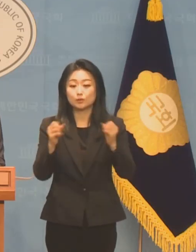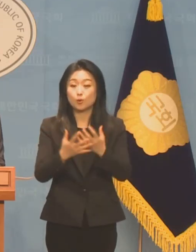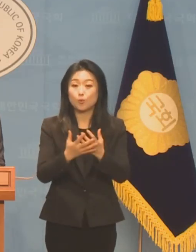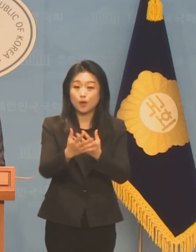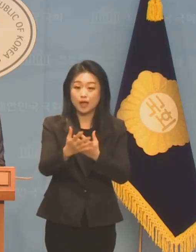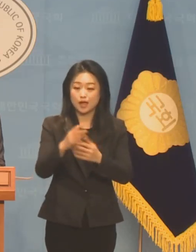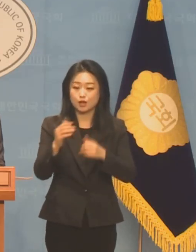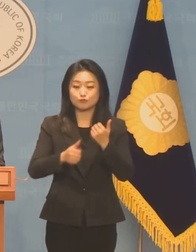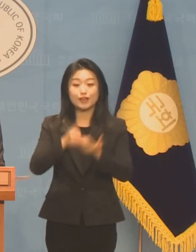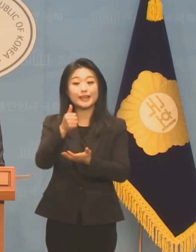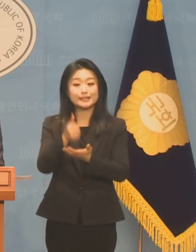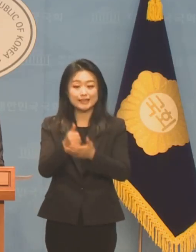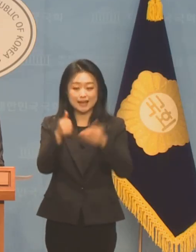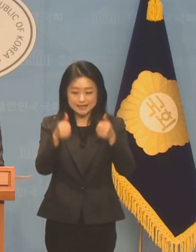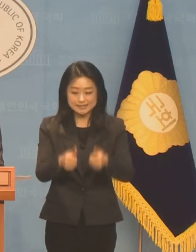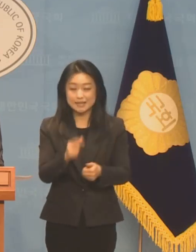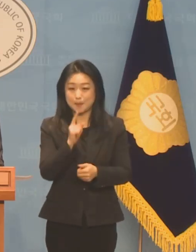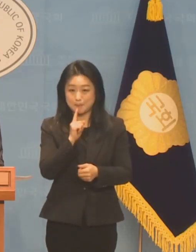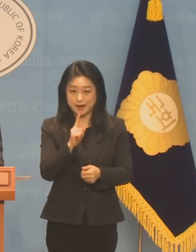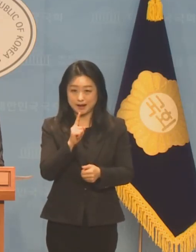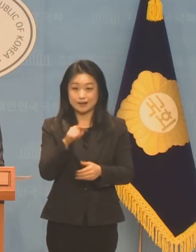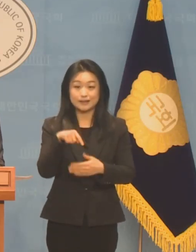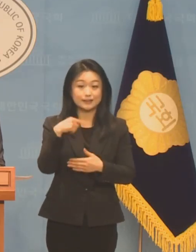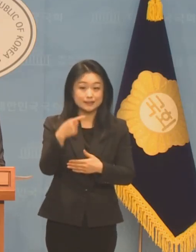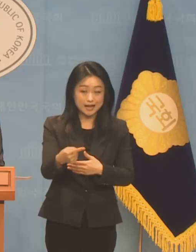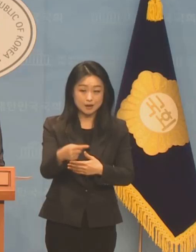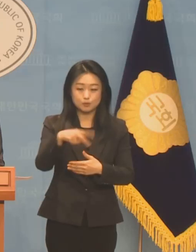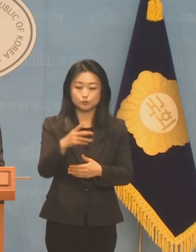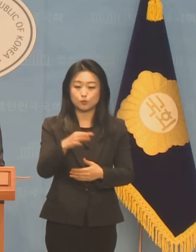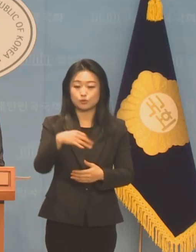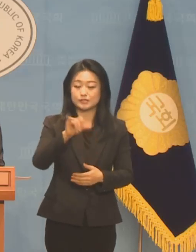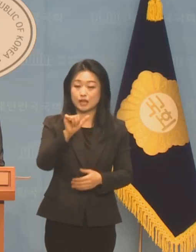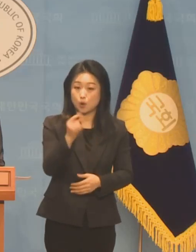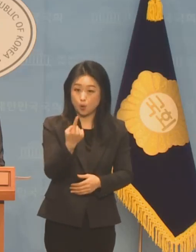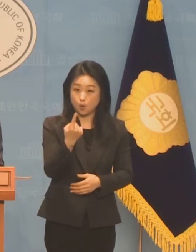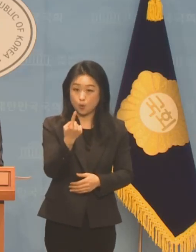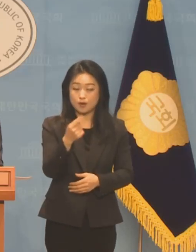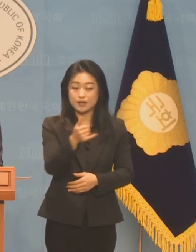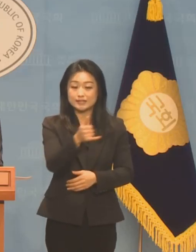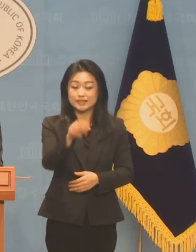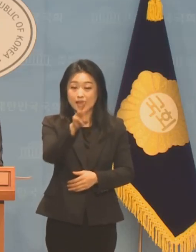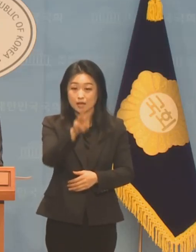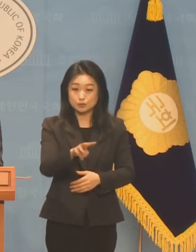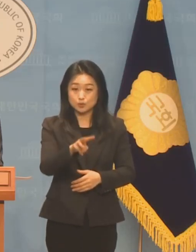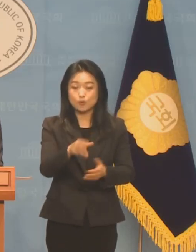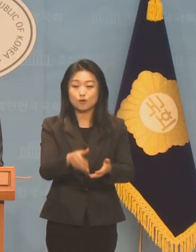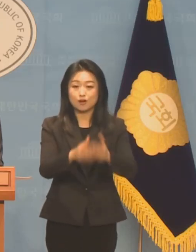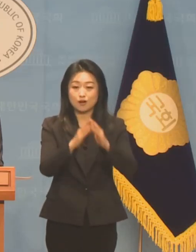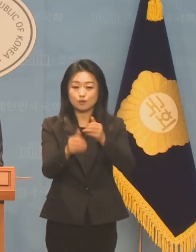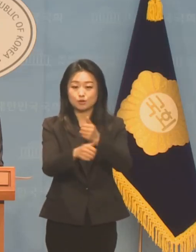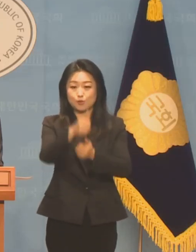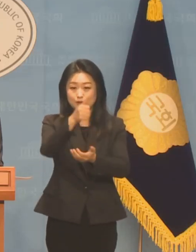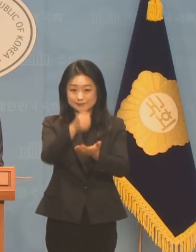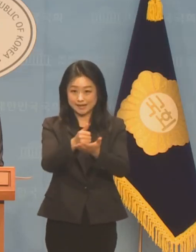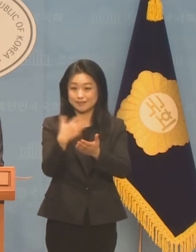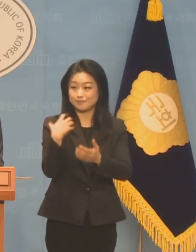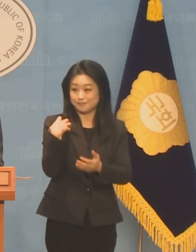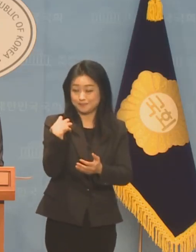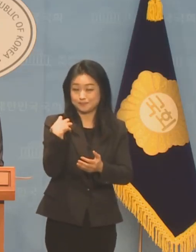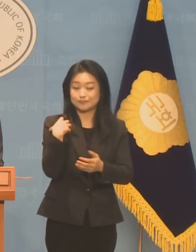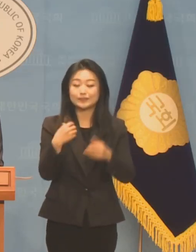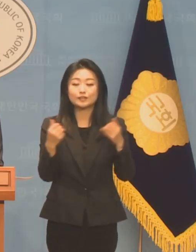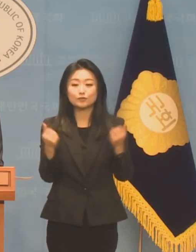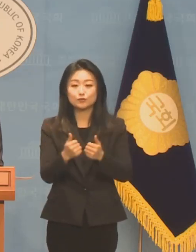의원실 국회의장의 인사 말씀에 이어서 송재호 국회 세종의사당 건립위원장이 좌장을 맡아서